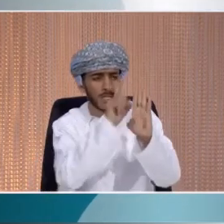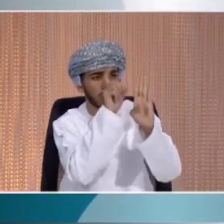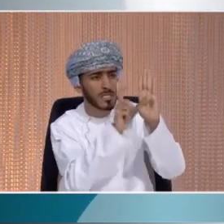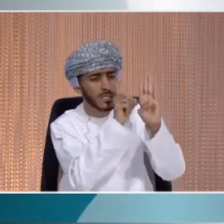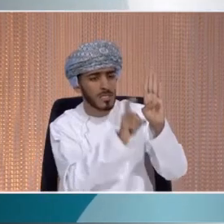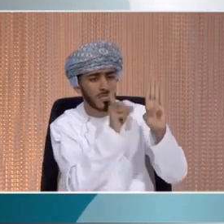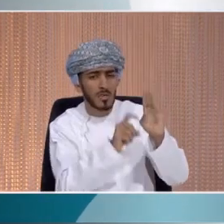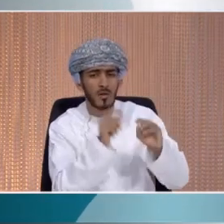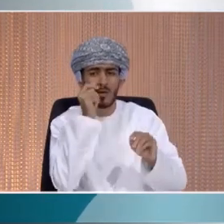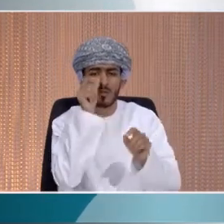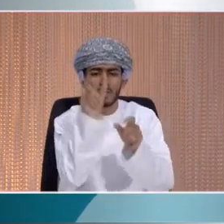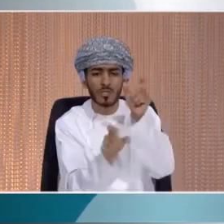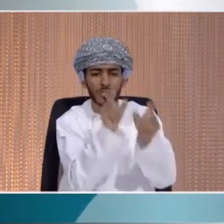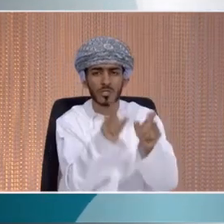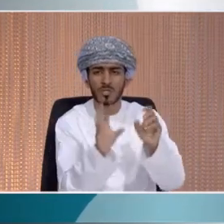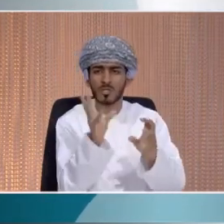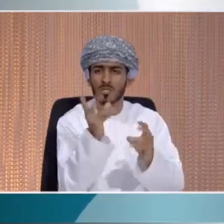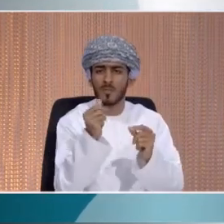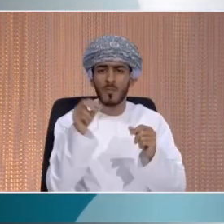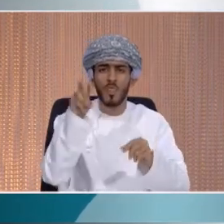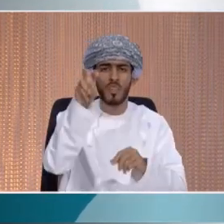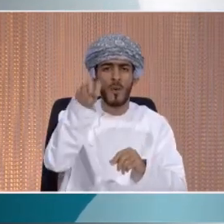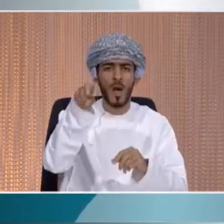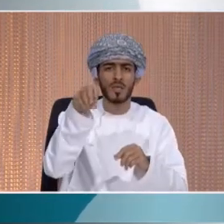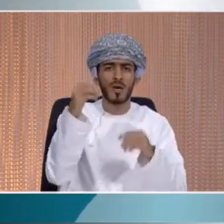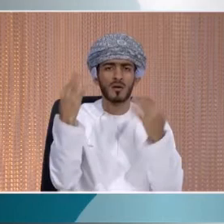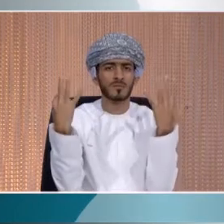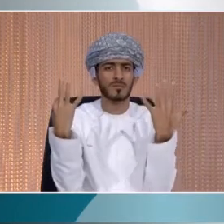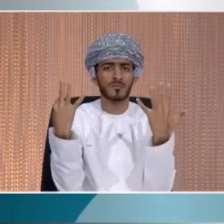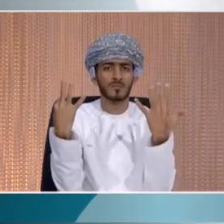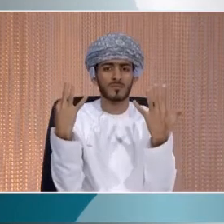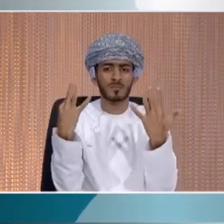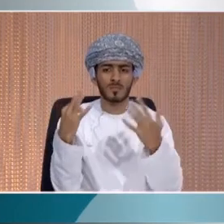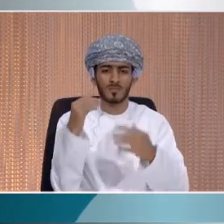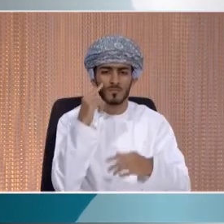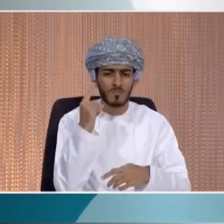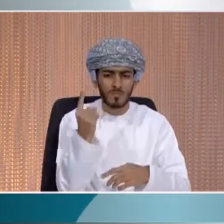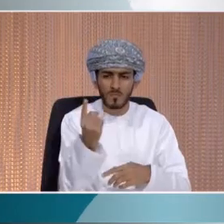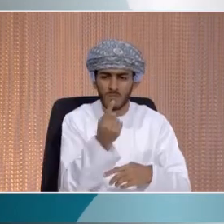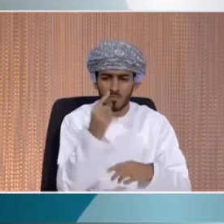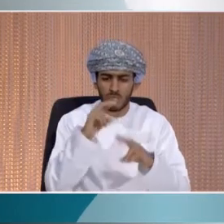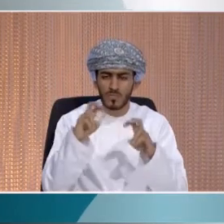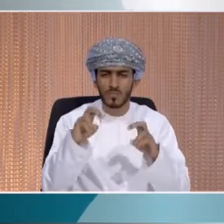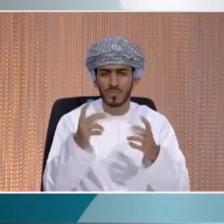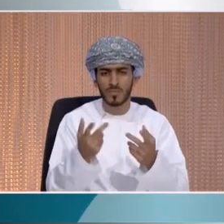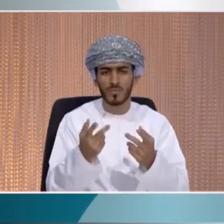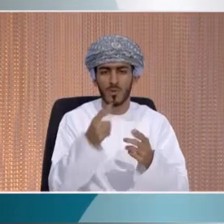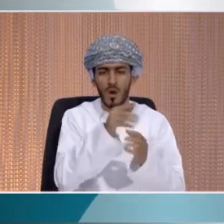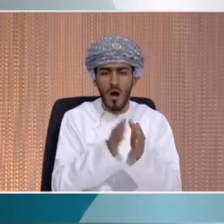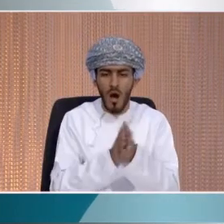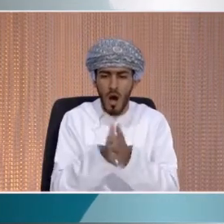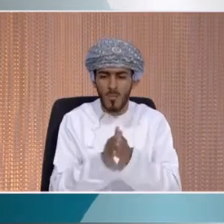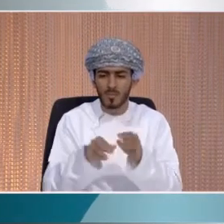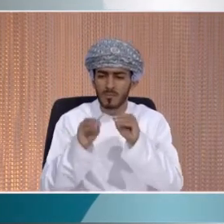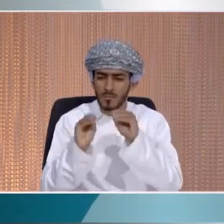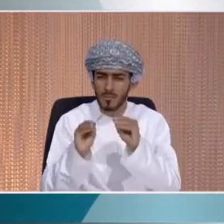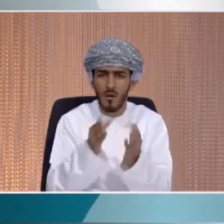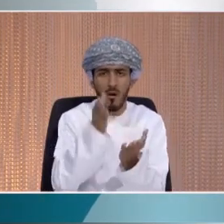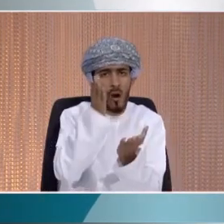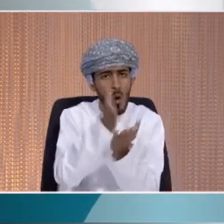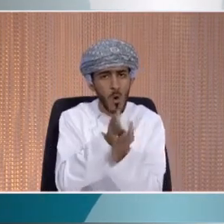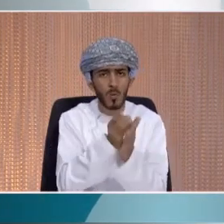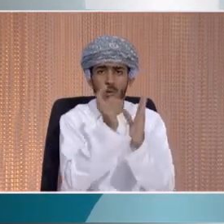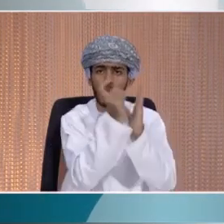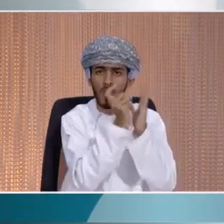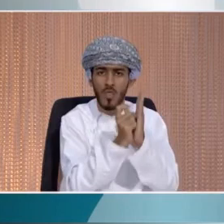الفعل، والأمر مستمر. لا يجب أن يكون هنالك تشديد في موضوع التشريعات والقوانين والأنظمة التي